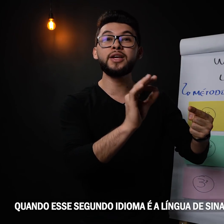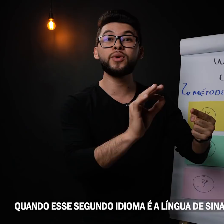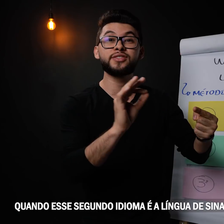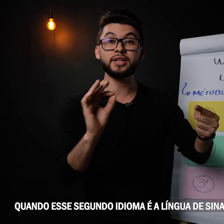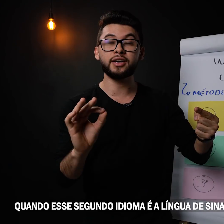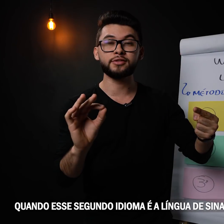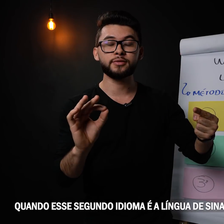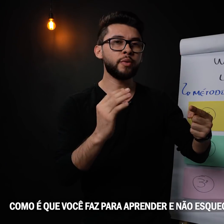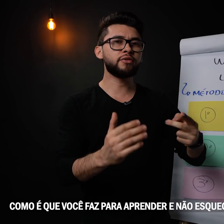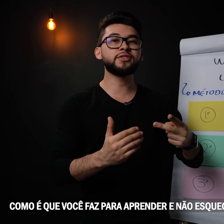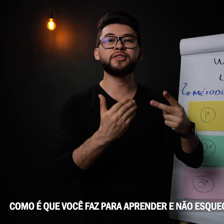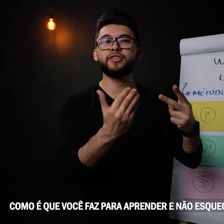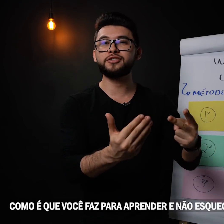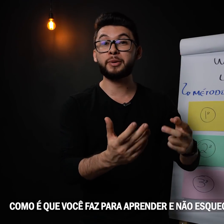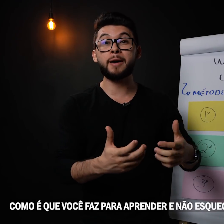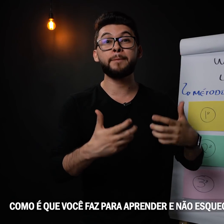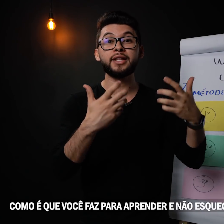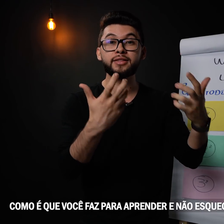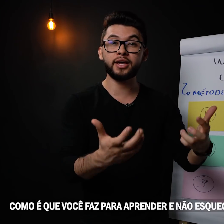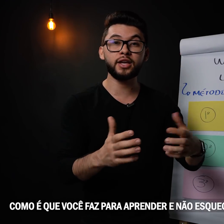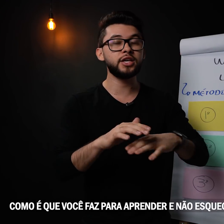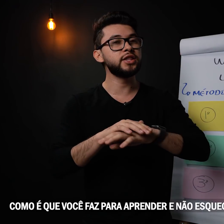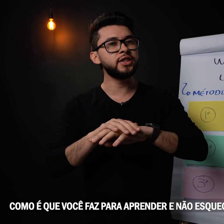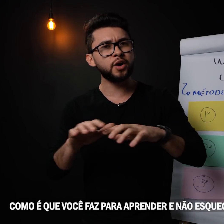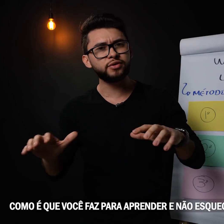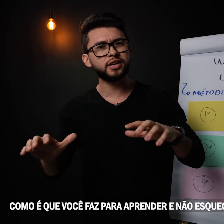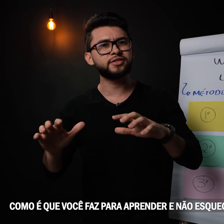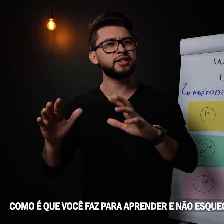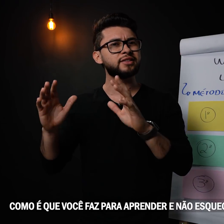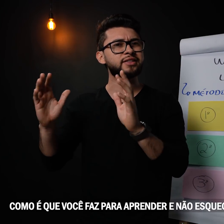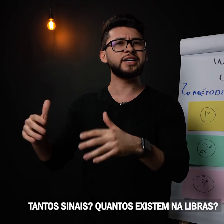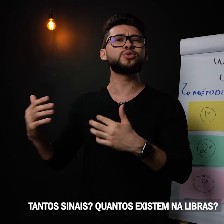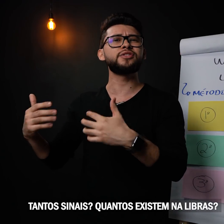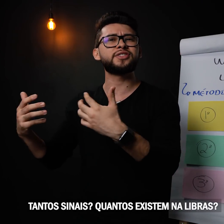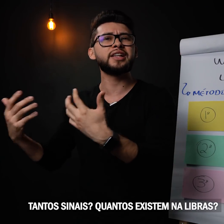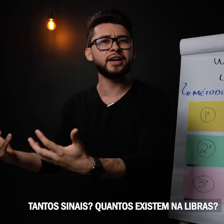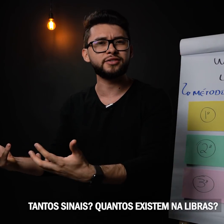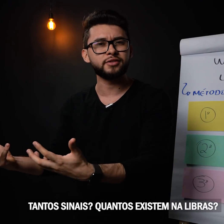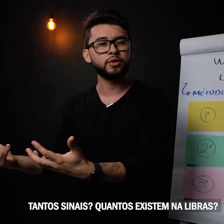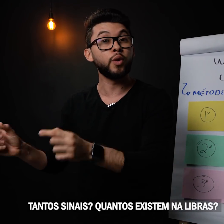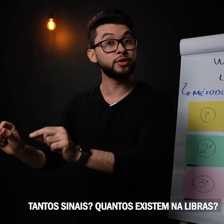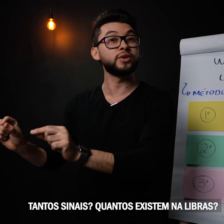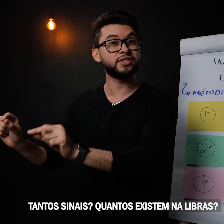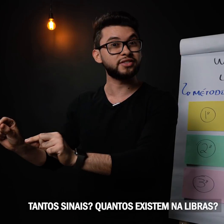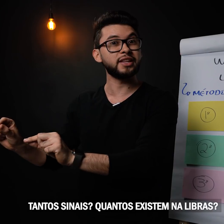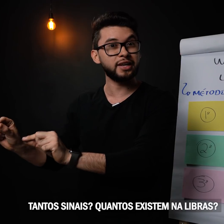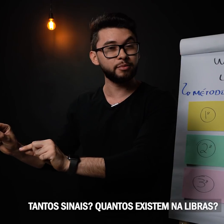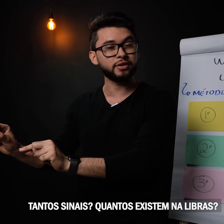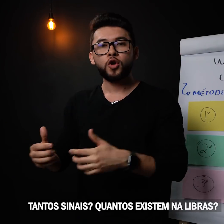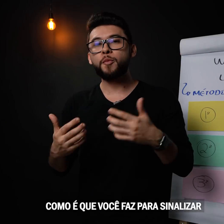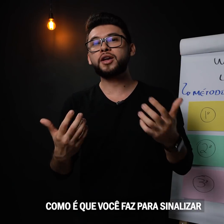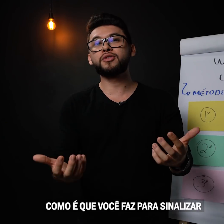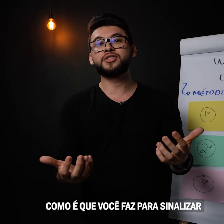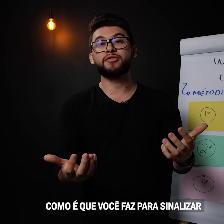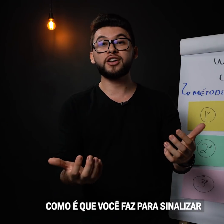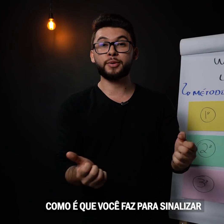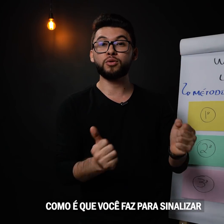língua de sinais. Como é que você faz para aprender e não esquecer tantos sinais quanto existem na Libras? Como é que você faz para